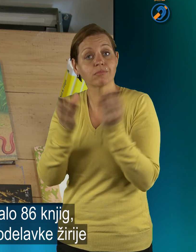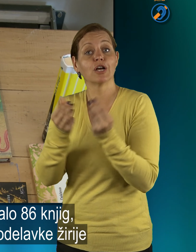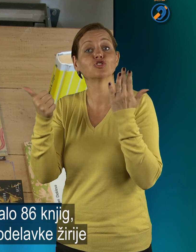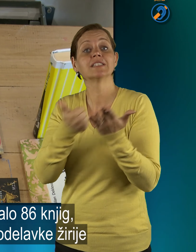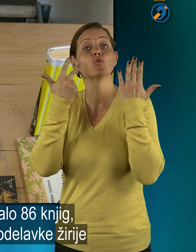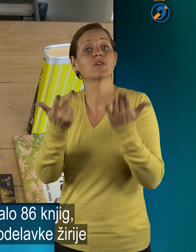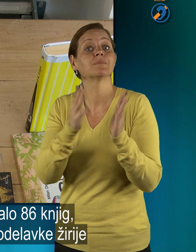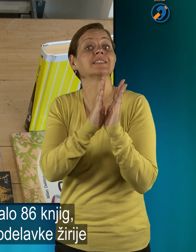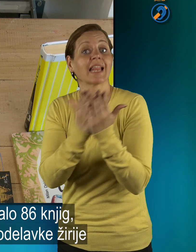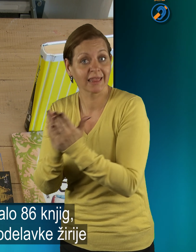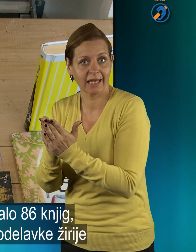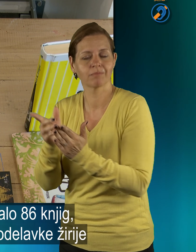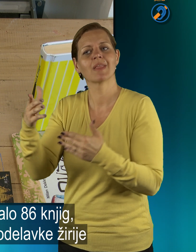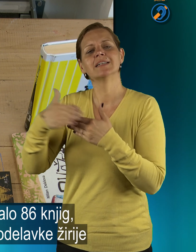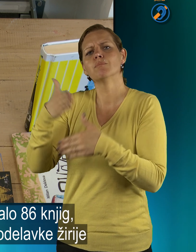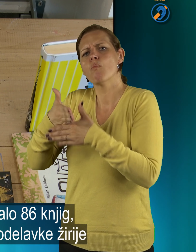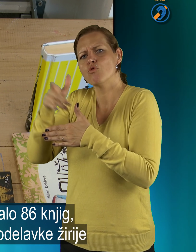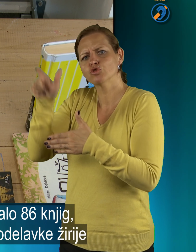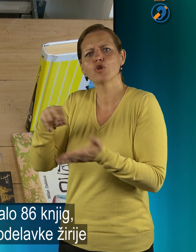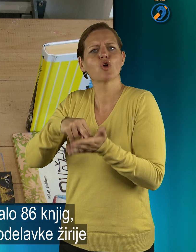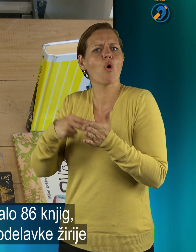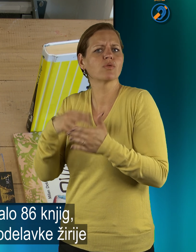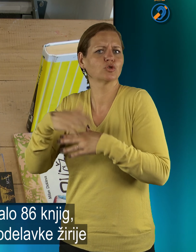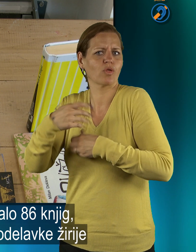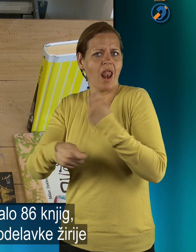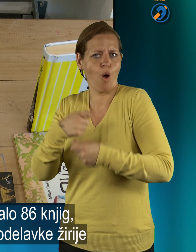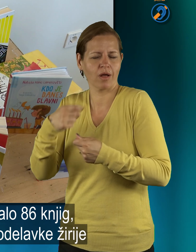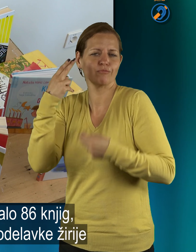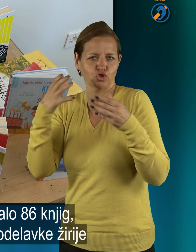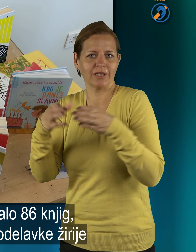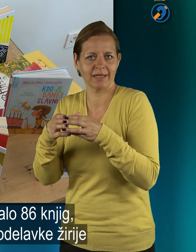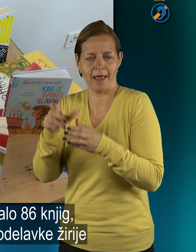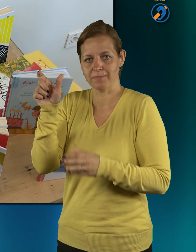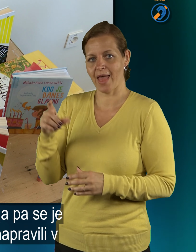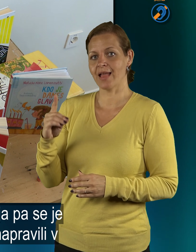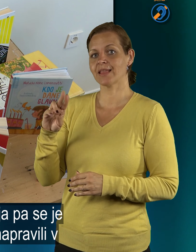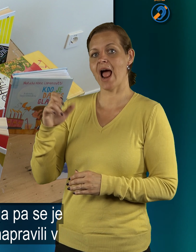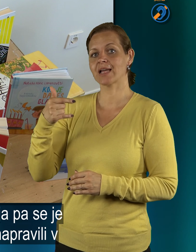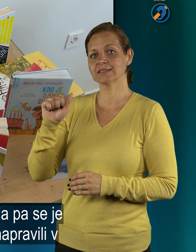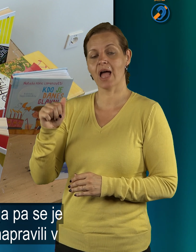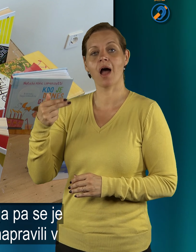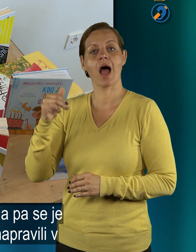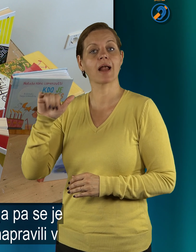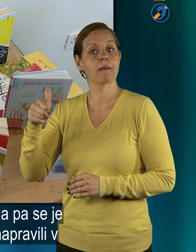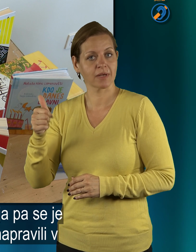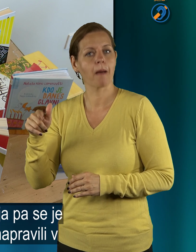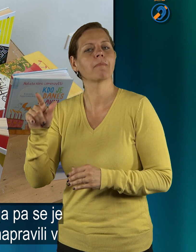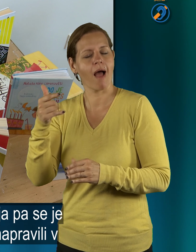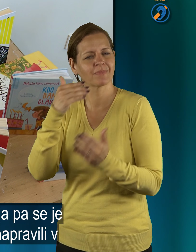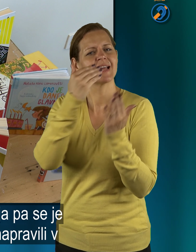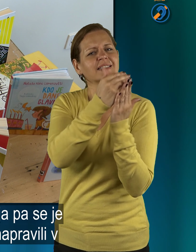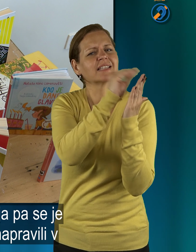strokovne sodelavke žirije dr. Dragice Haramija pa se je seznam, ki so ga napravili v mariborski knjižnici, skrčil